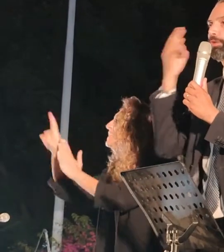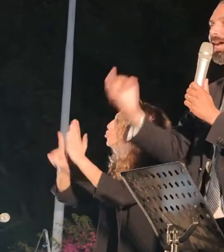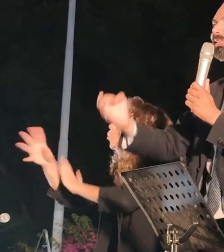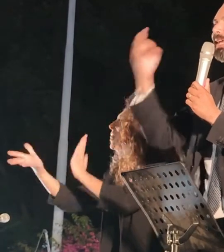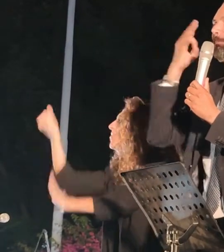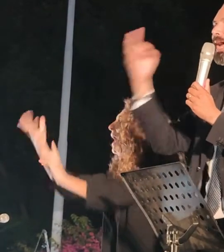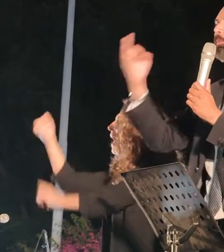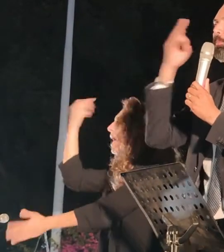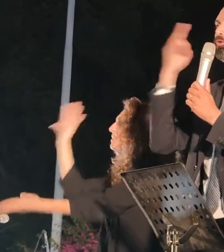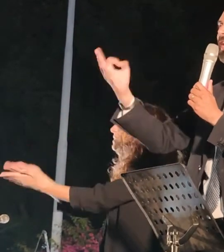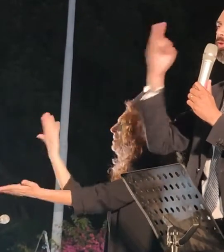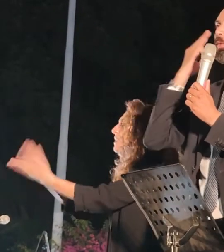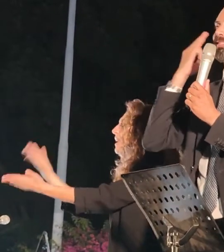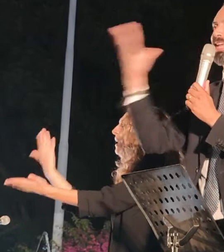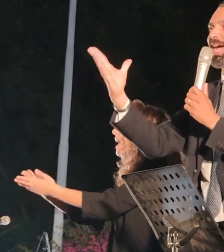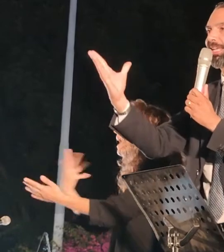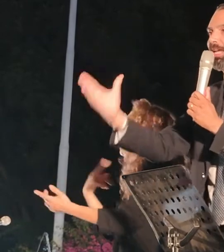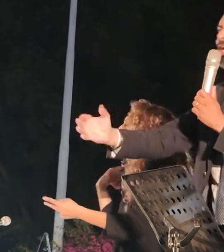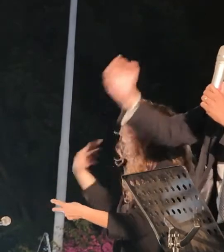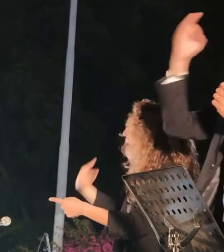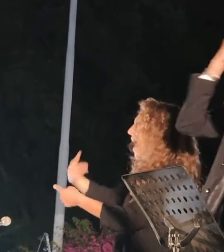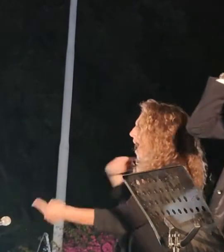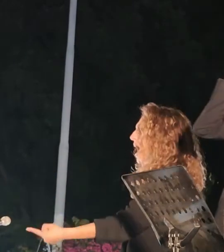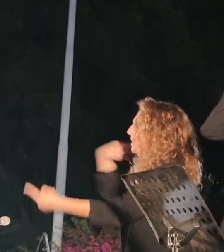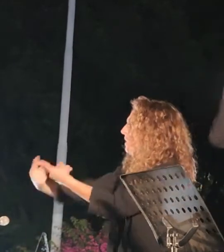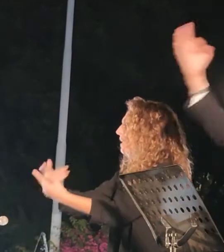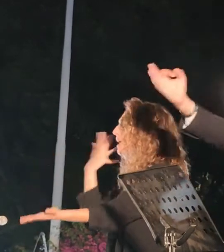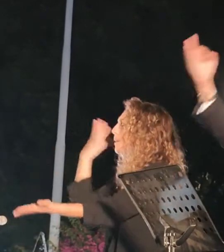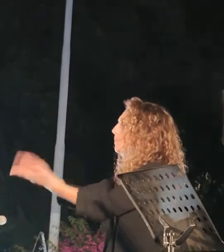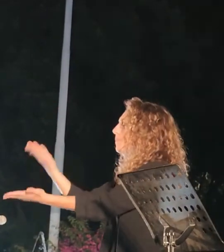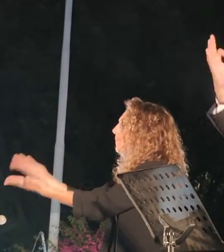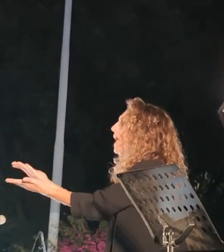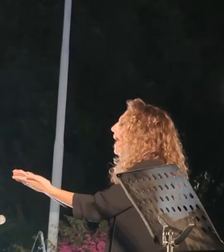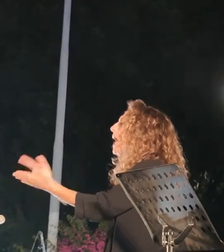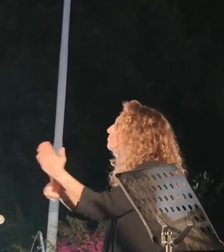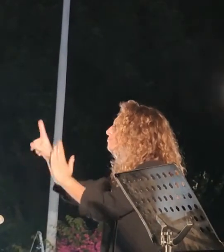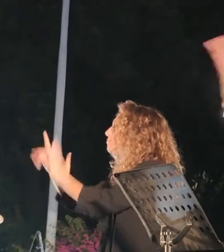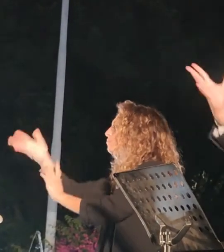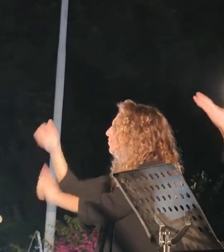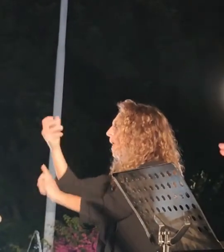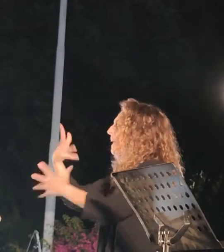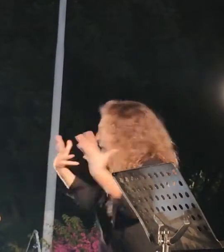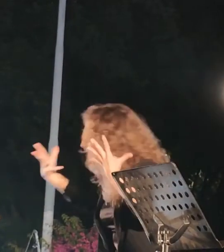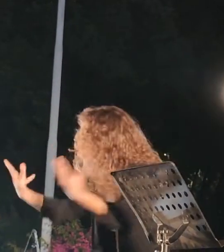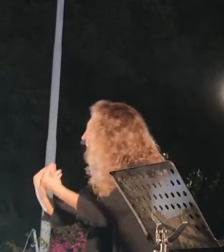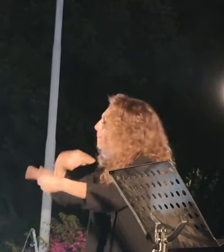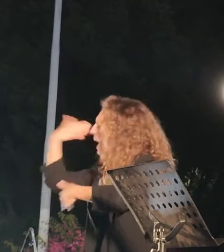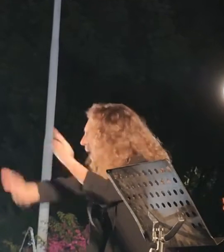i risultati che abbiamo portato in questi anni e che continueremo insieme a portare avanti.